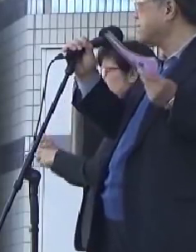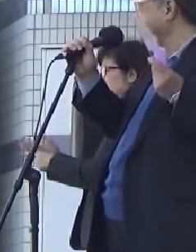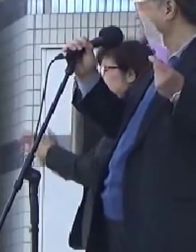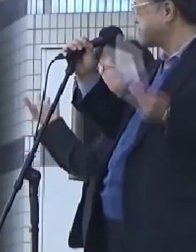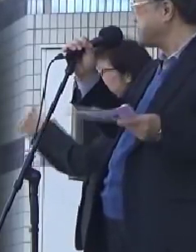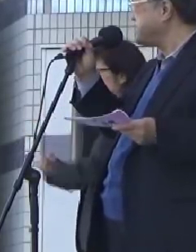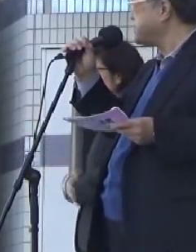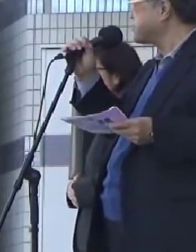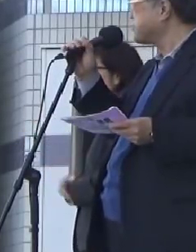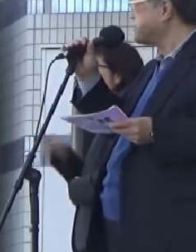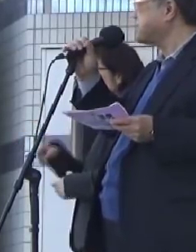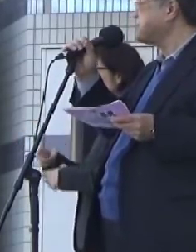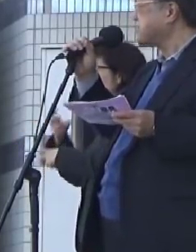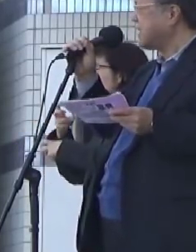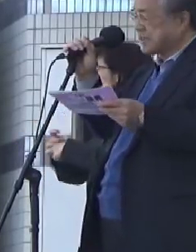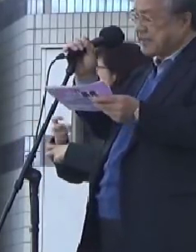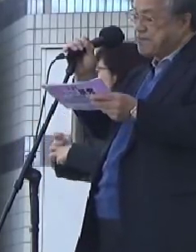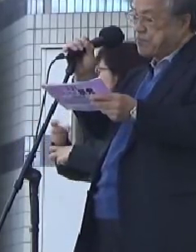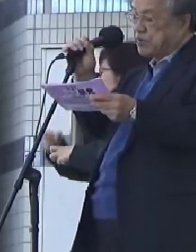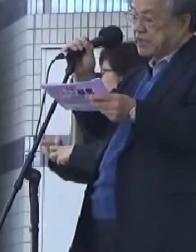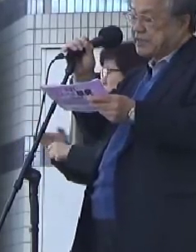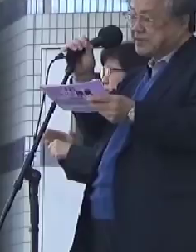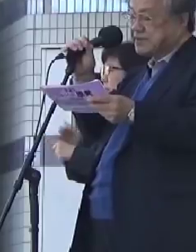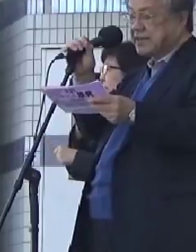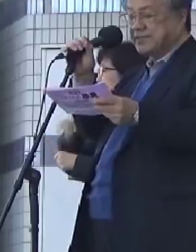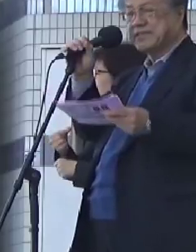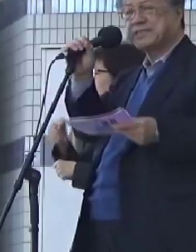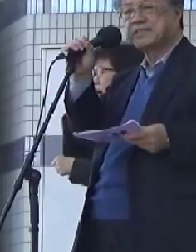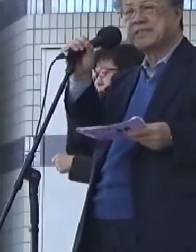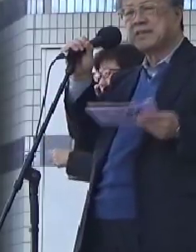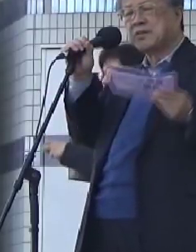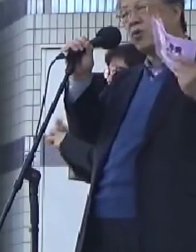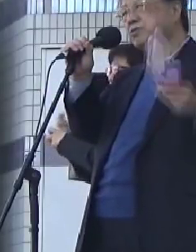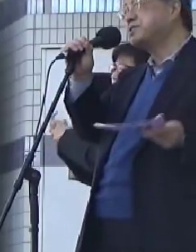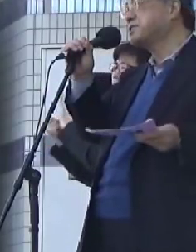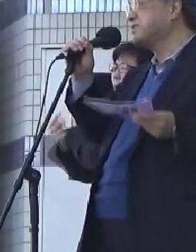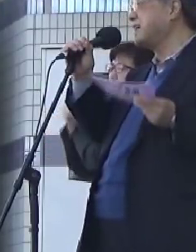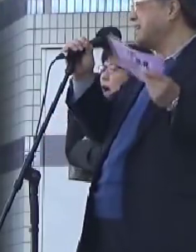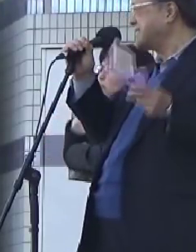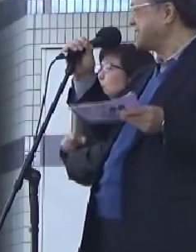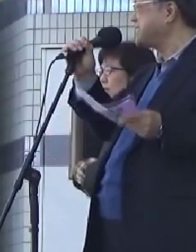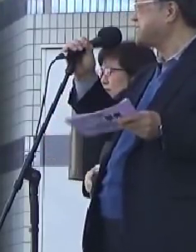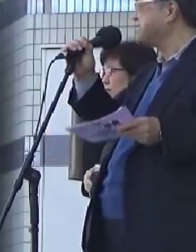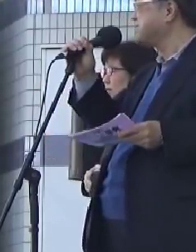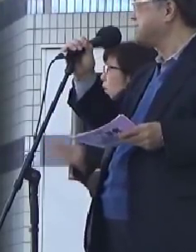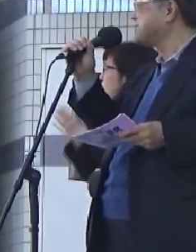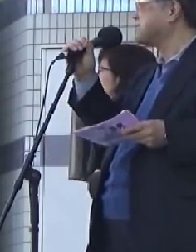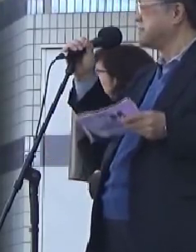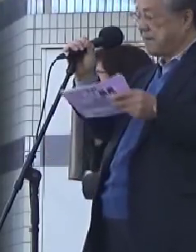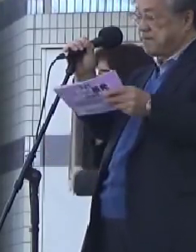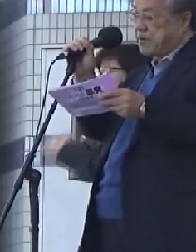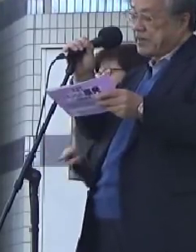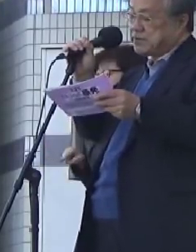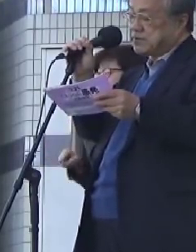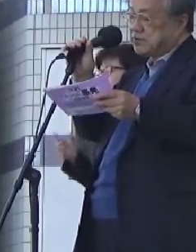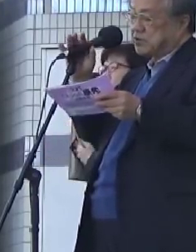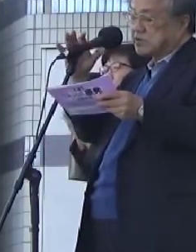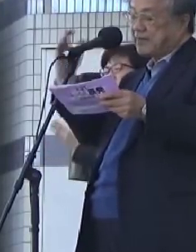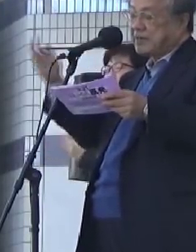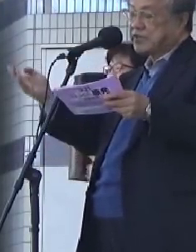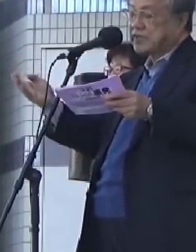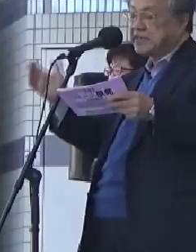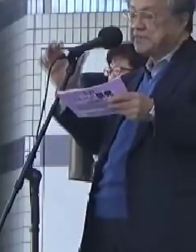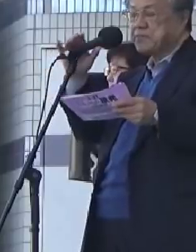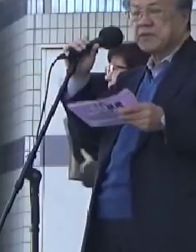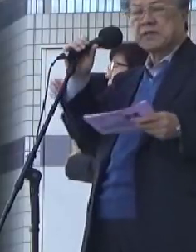法上で確認しようとしているのが憲法改悪であります。本質ははっきりしてるんです。米軍